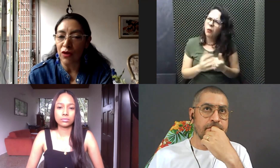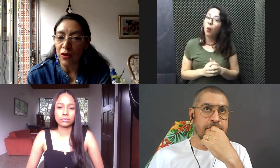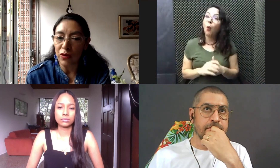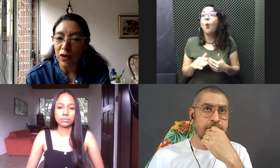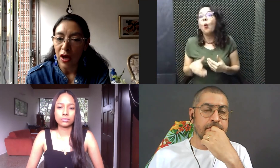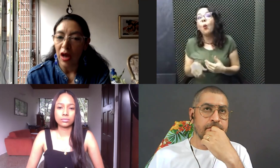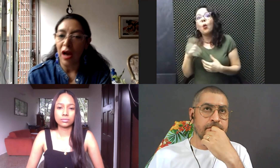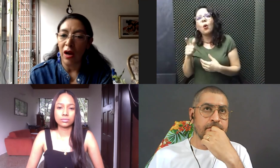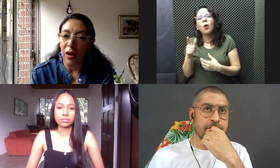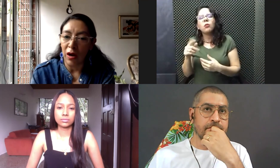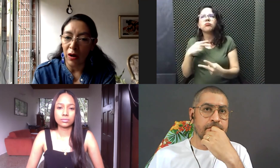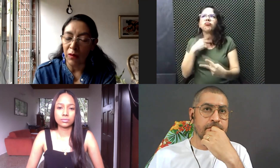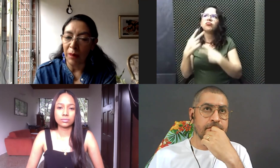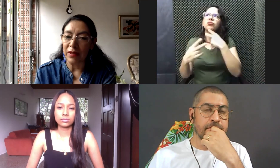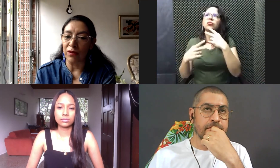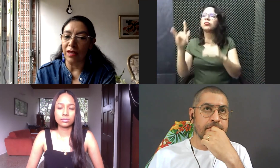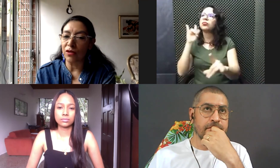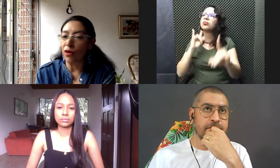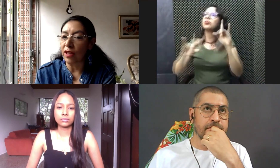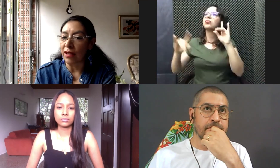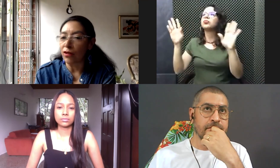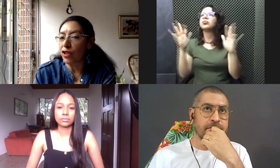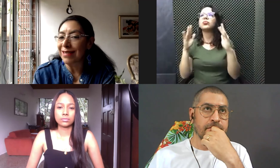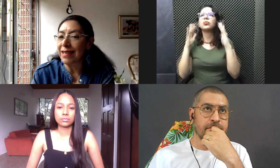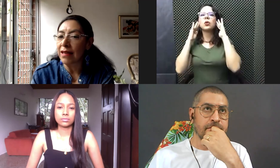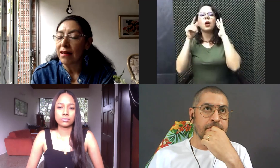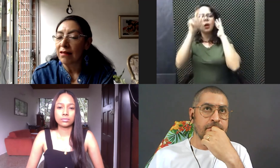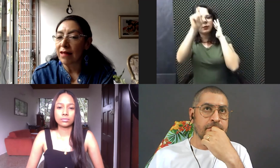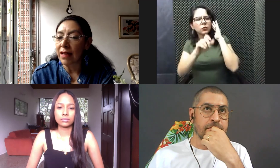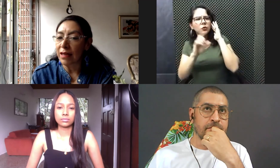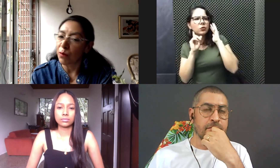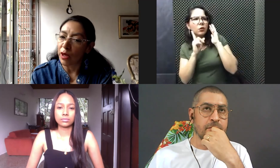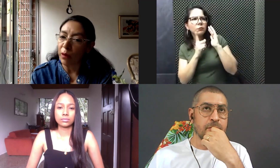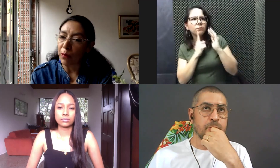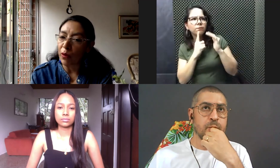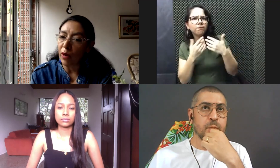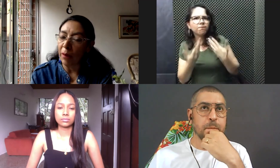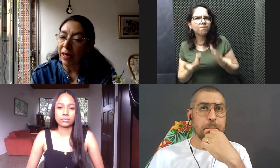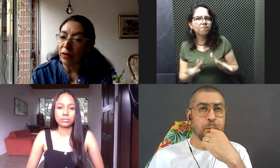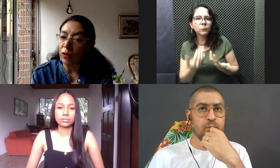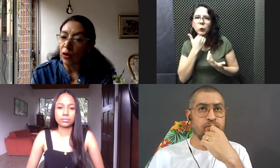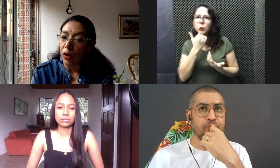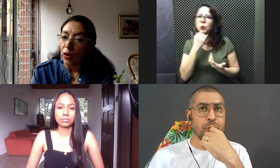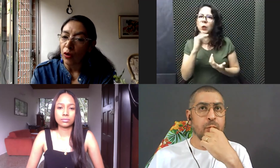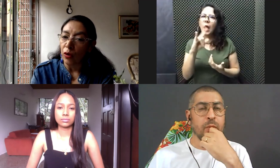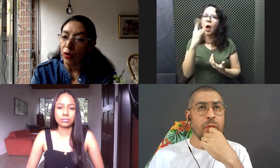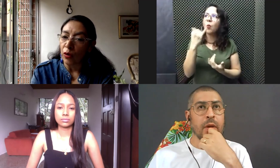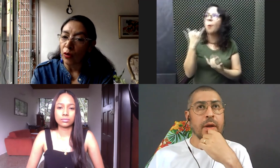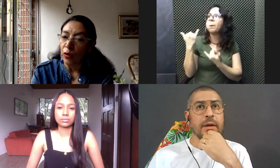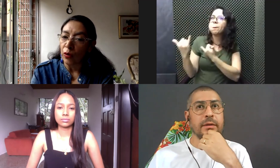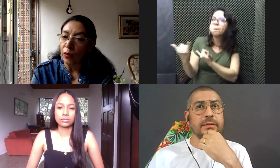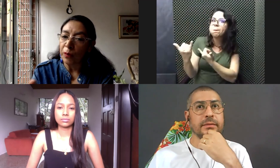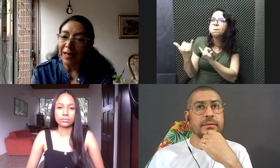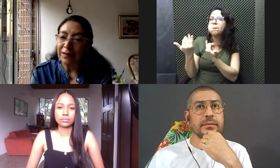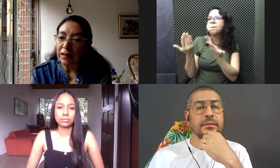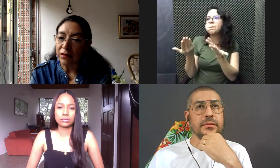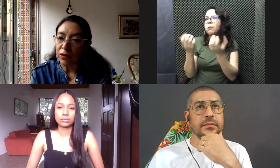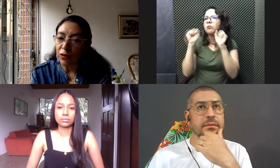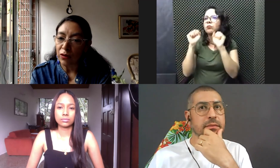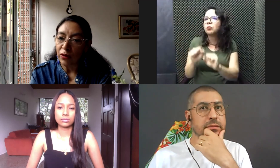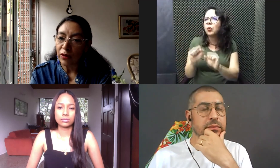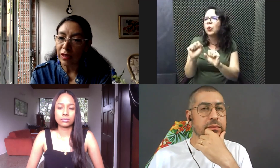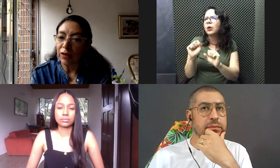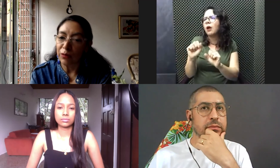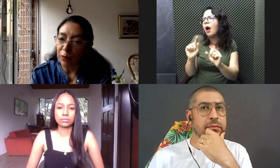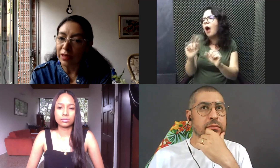los sonidos a una persona sorda? No sé si tengas, por ejemplo, a mano o un